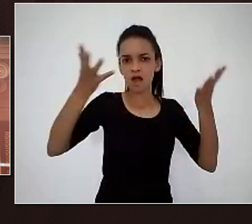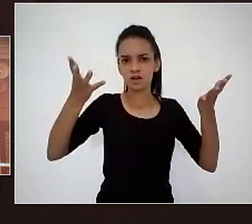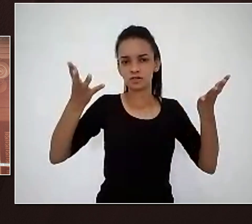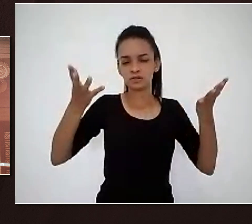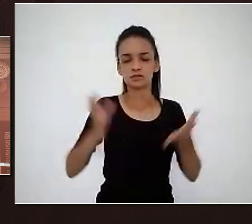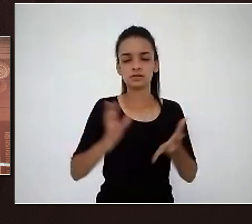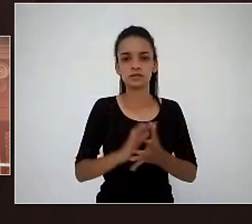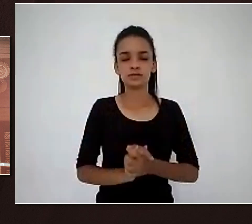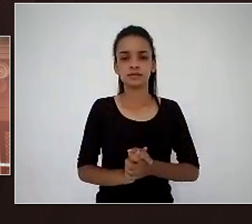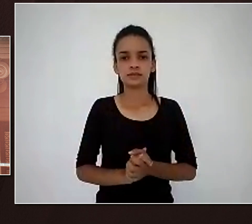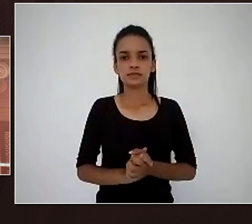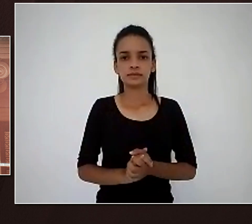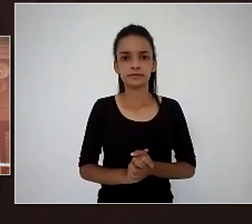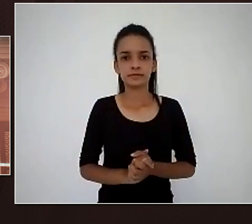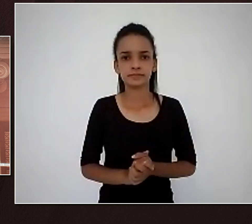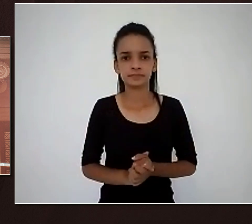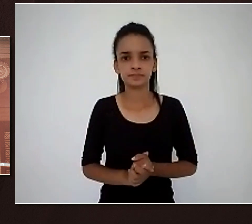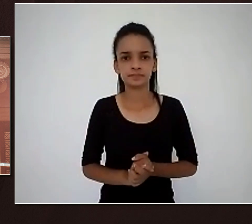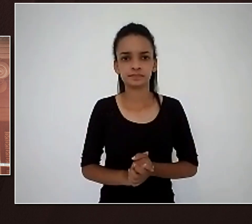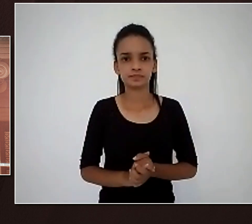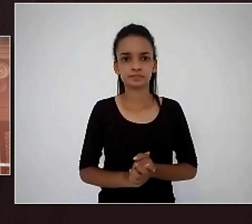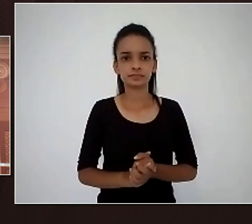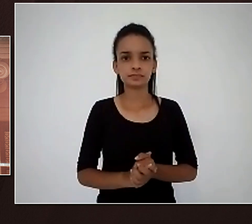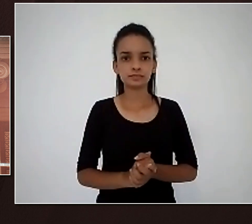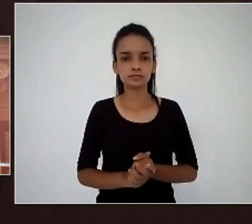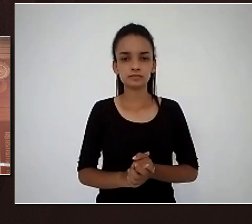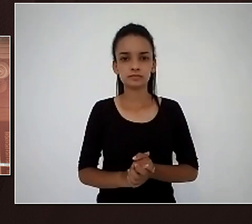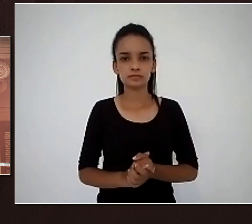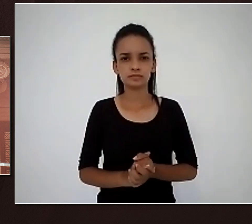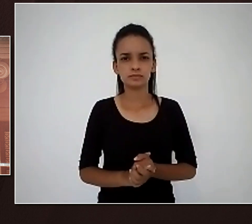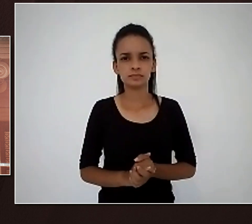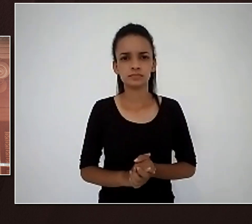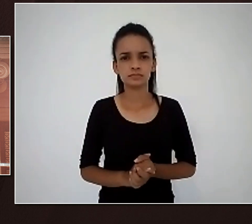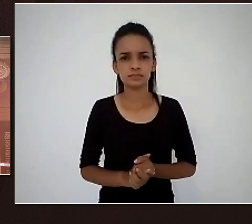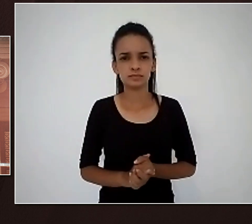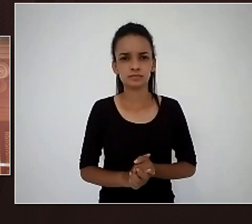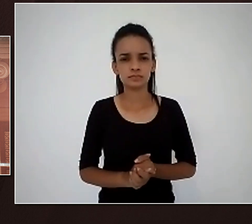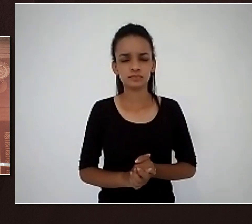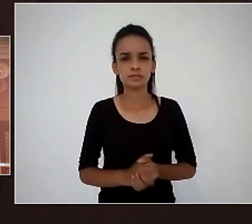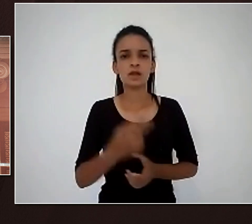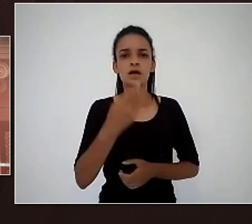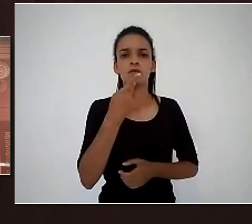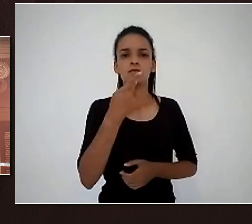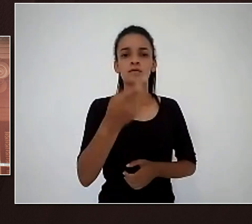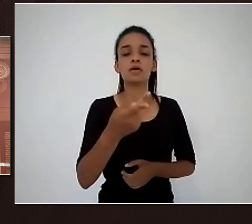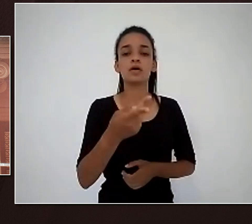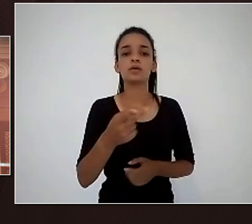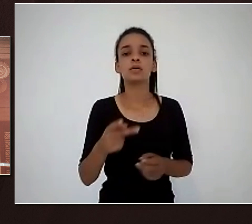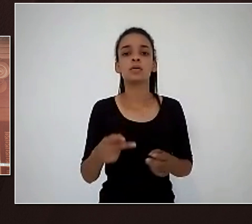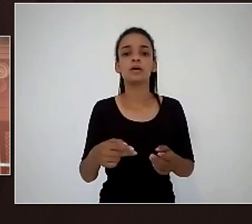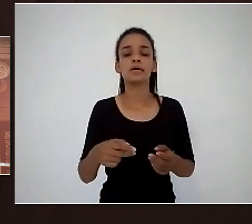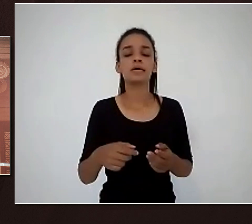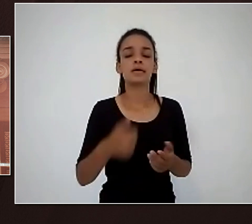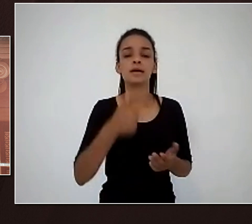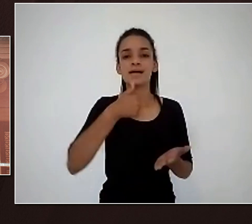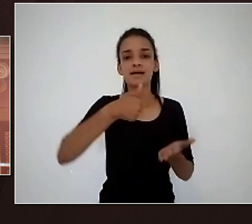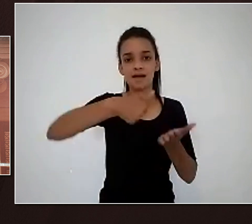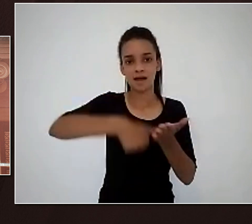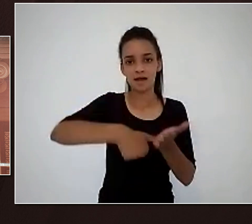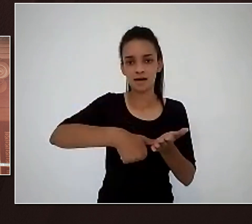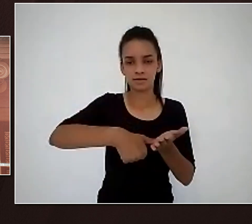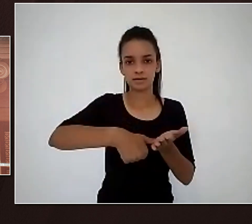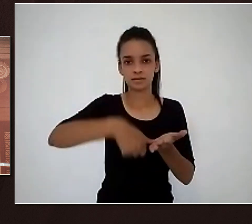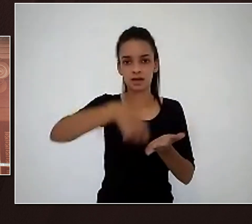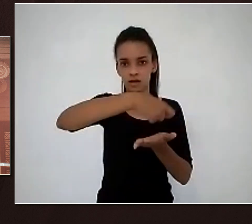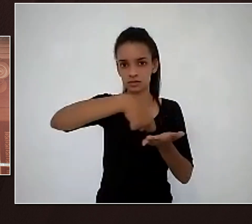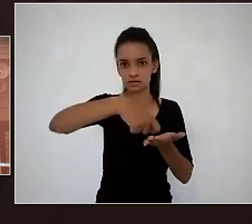já mencionados na carta de Paulo a Timóteo, já na primeira carta, né, ele já advertia Timóteo que havia